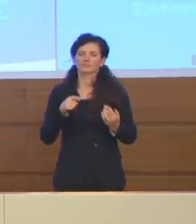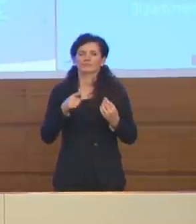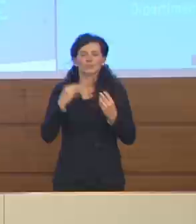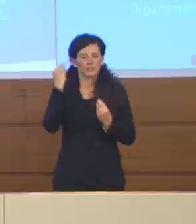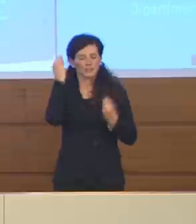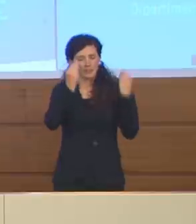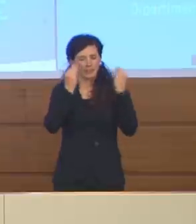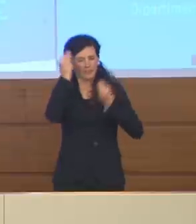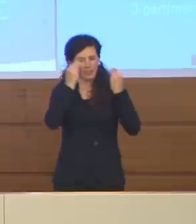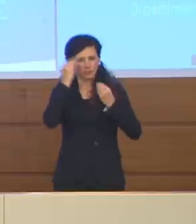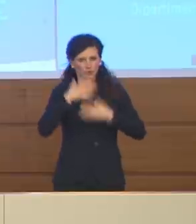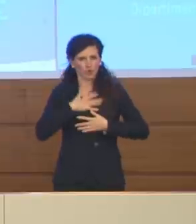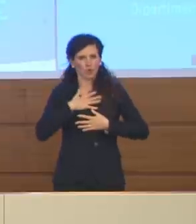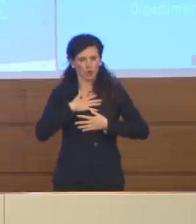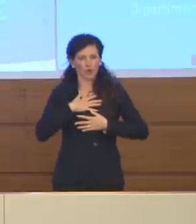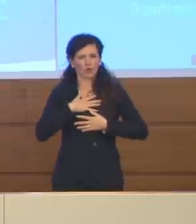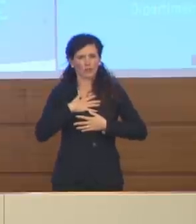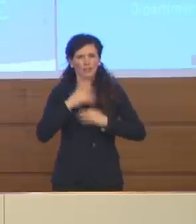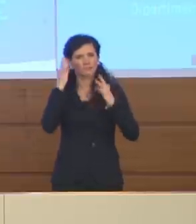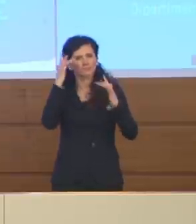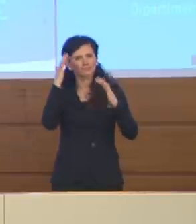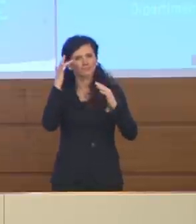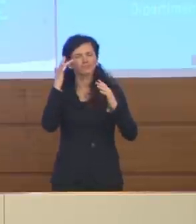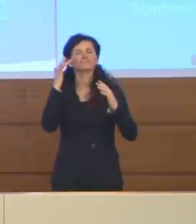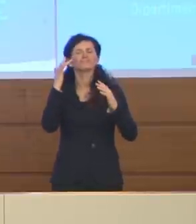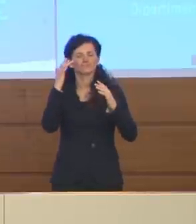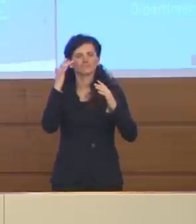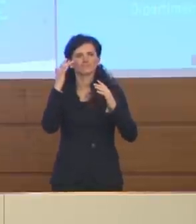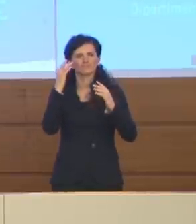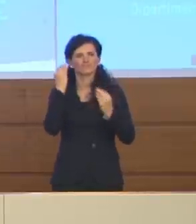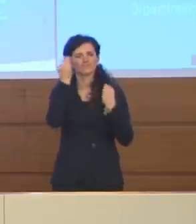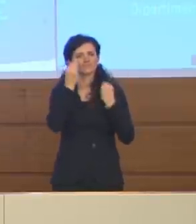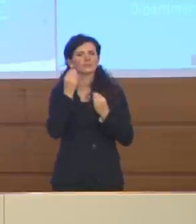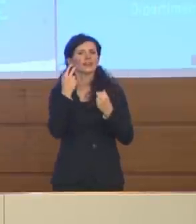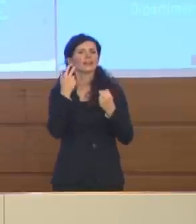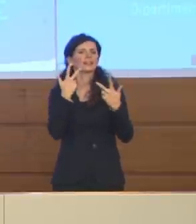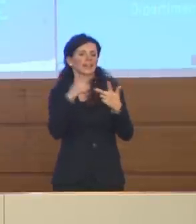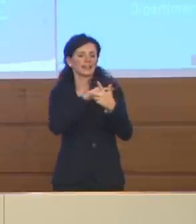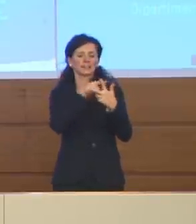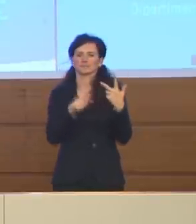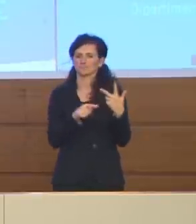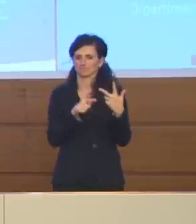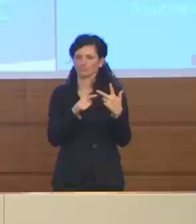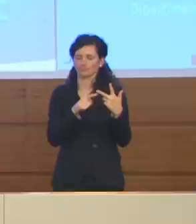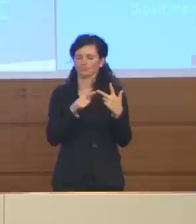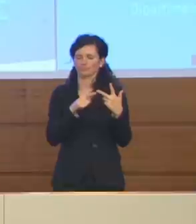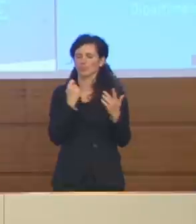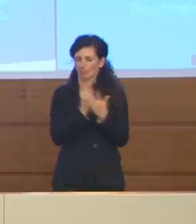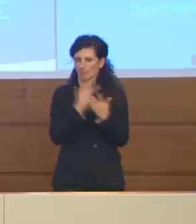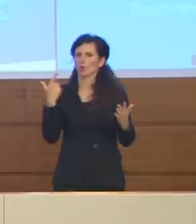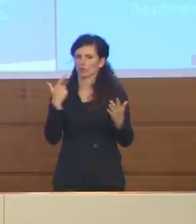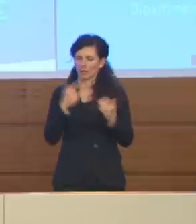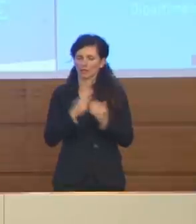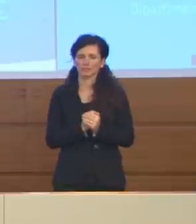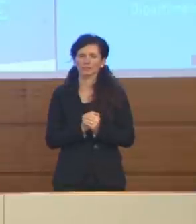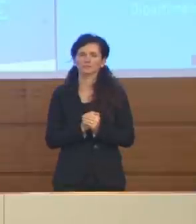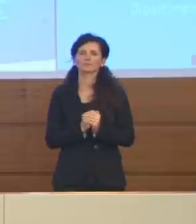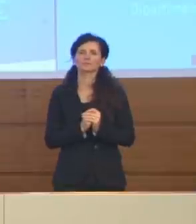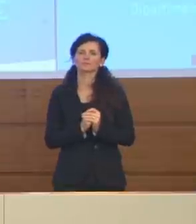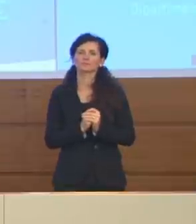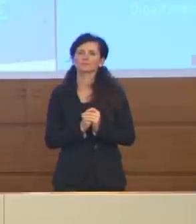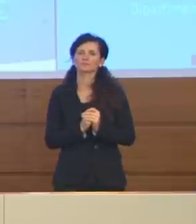parere meritano una riflessione il primo è che a far corso